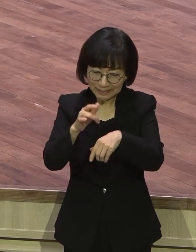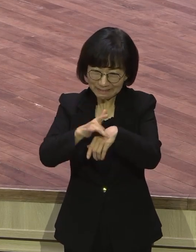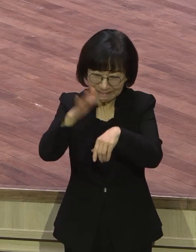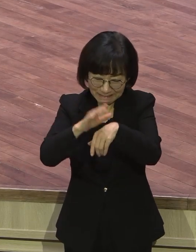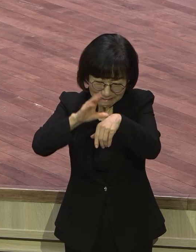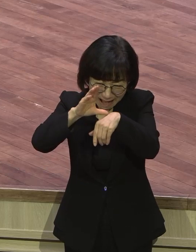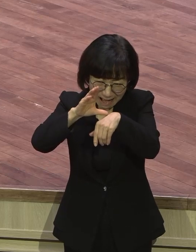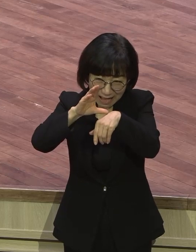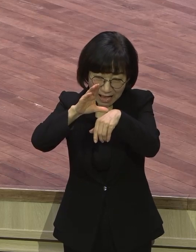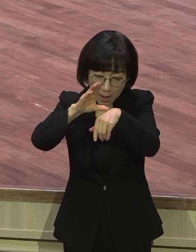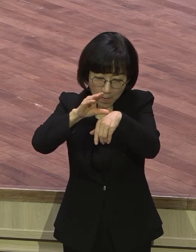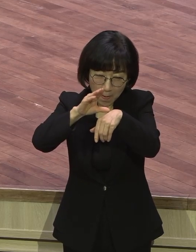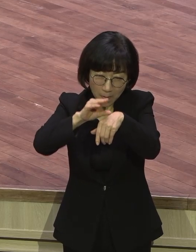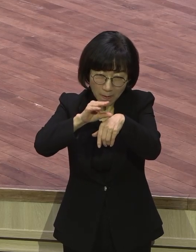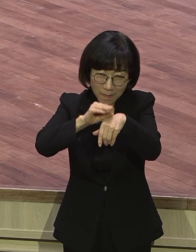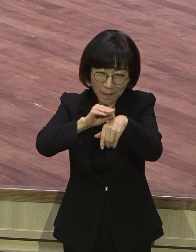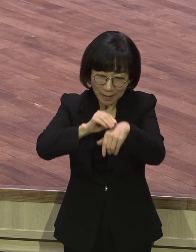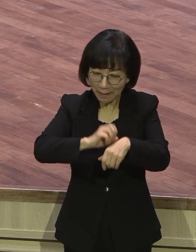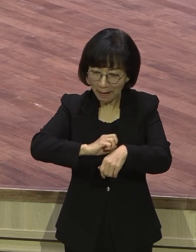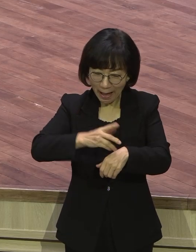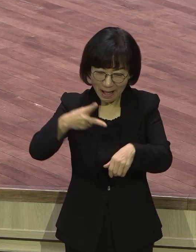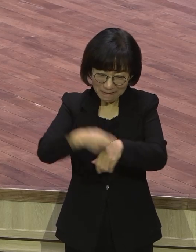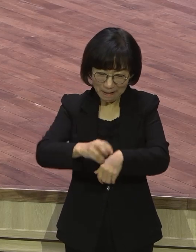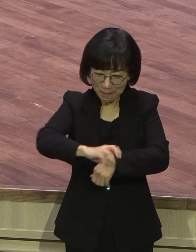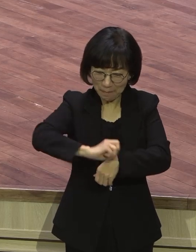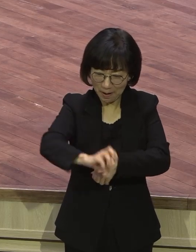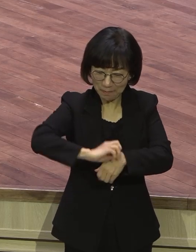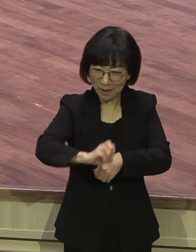갖추고 있는 중입니다. 제가 많이 변했습니다.